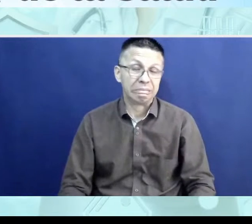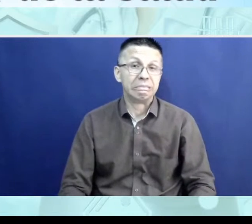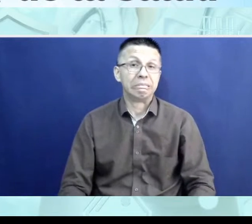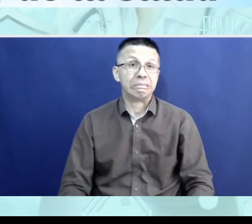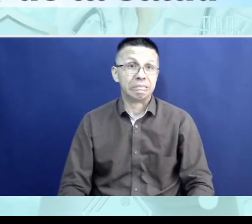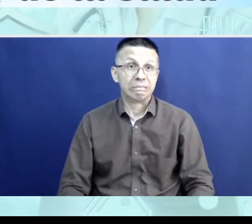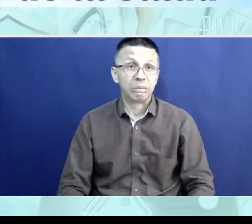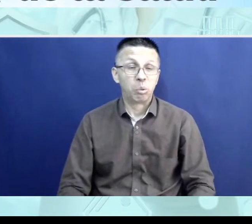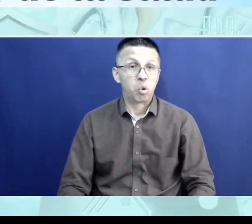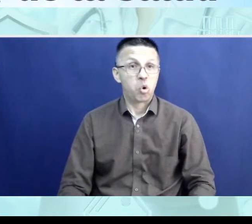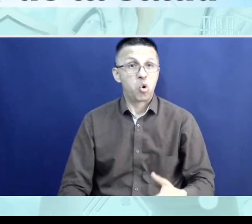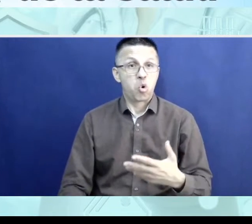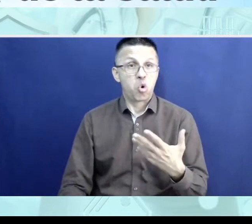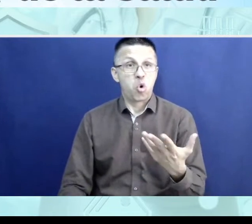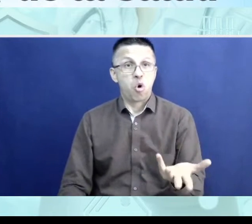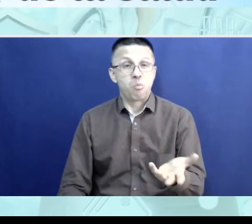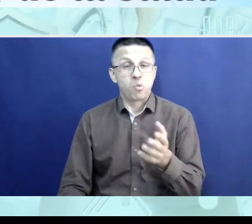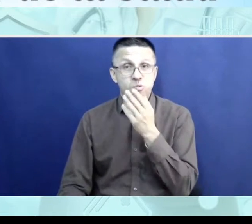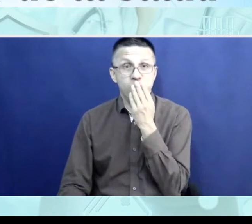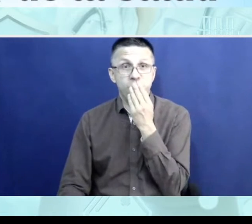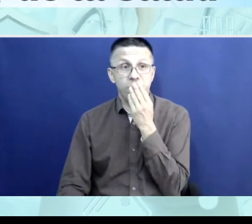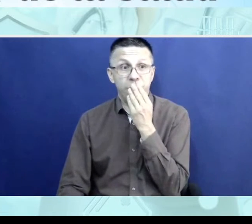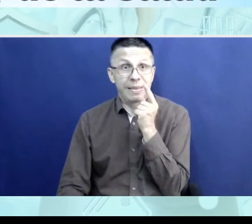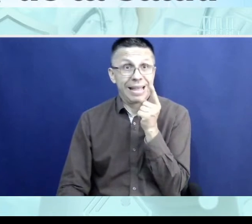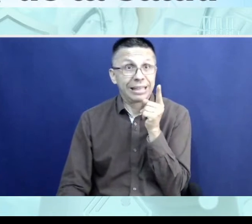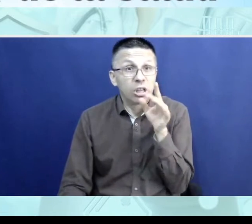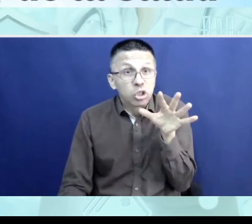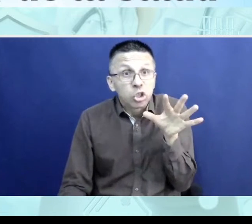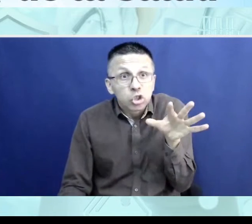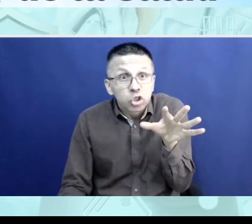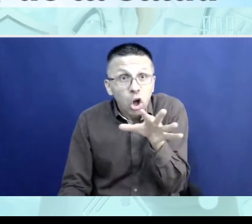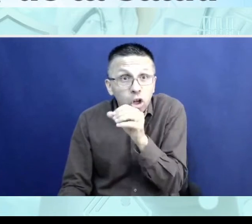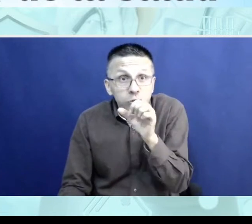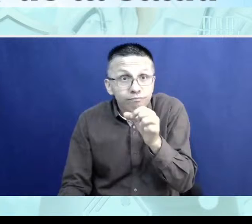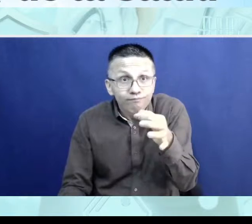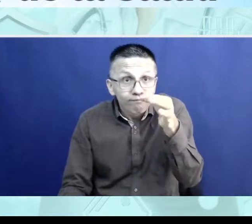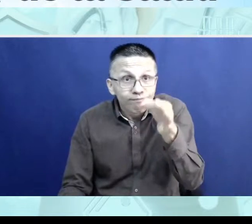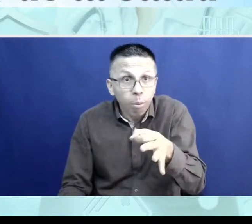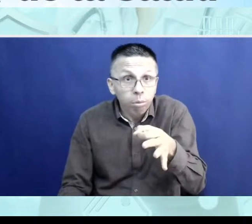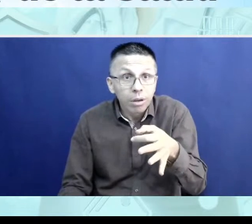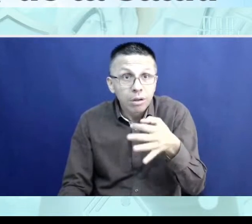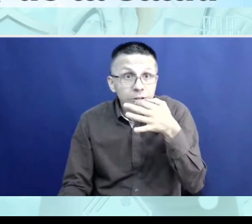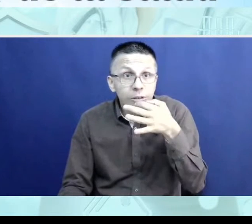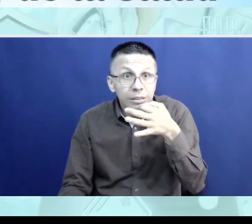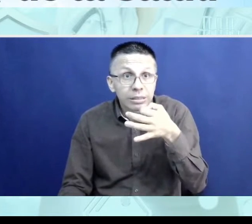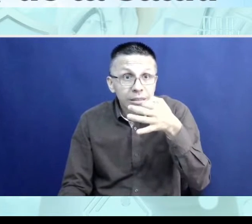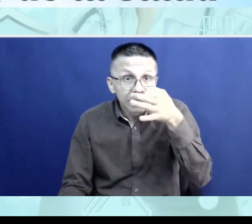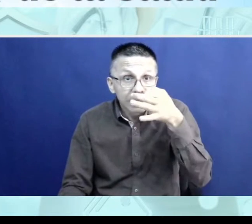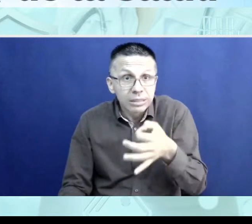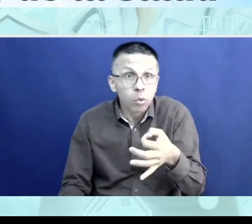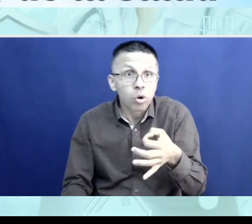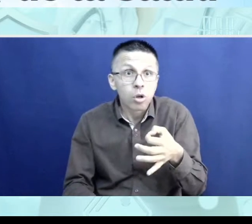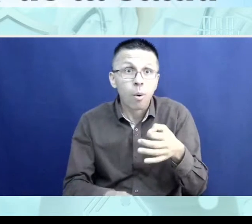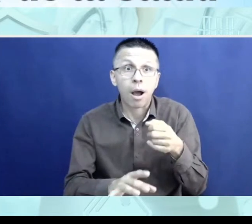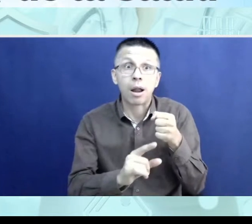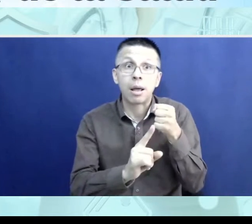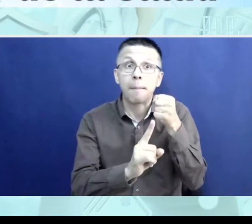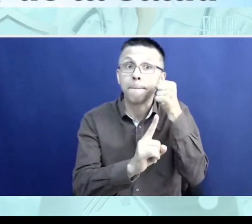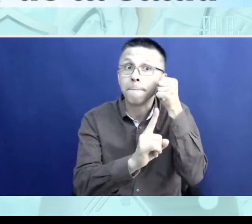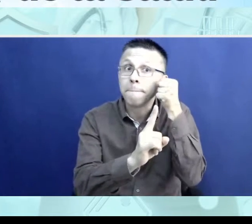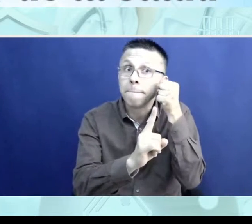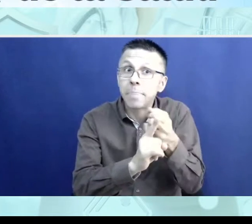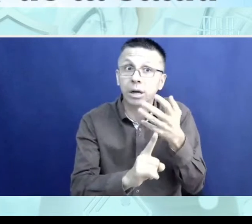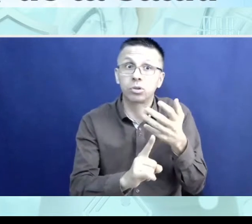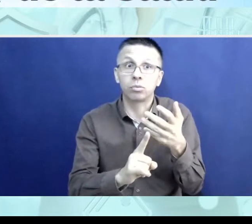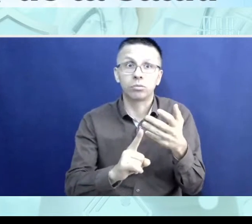motivar, fomentar, encontrar a todos estos actores para que realmente tengamos unos niveles de impacto que realmente sean